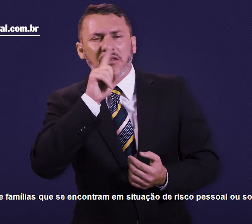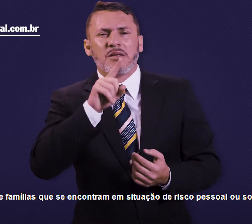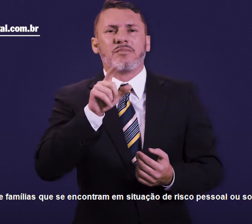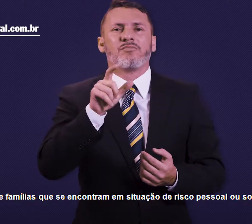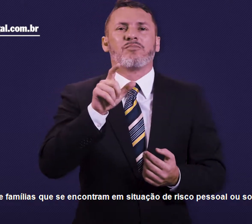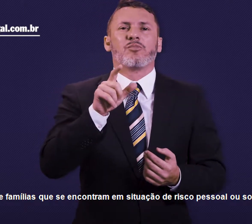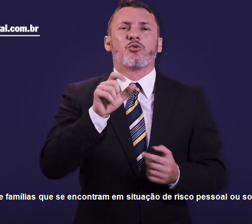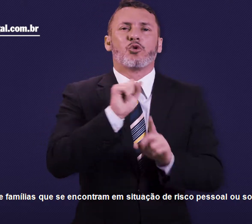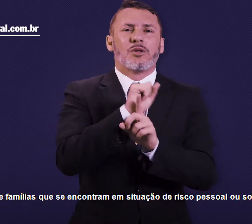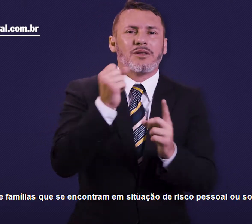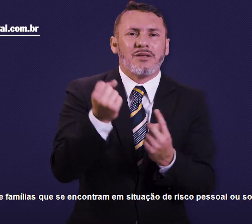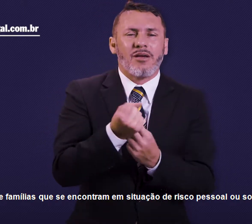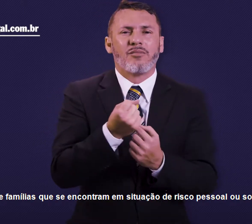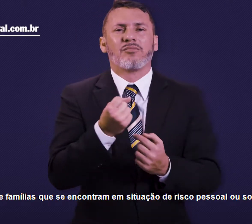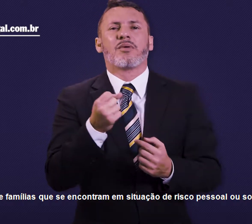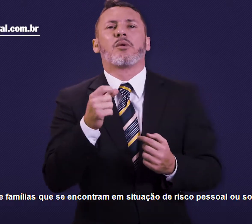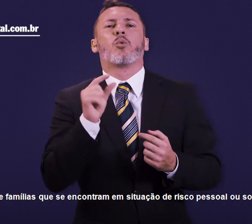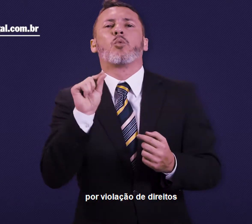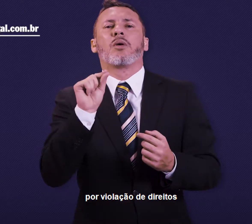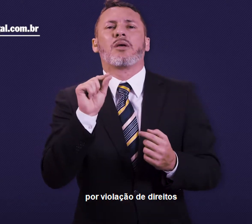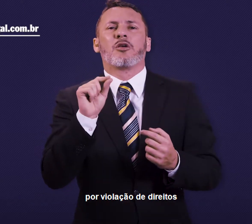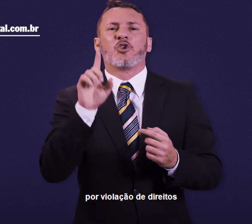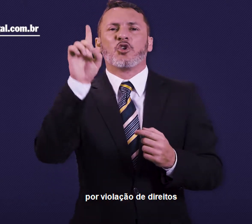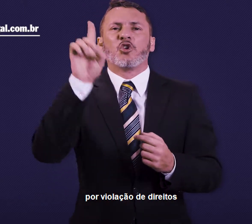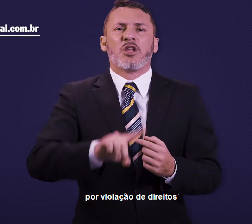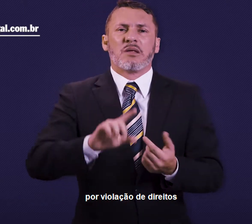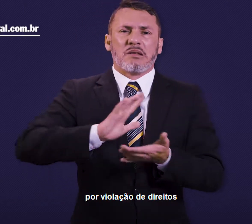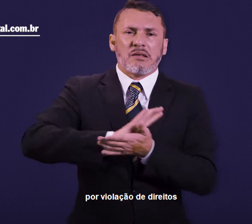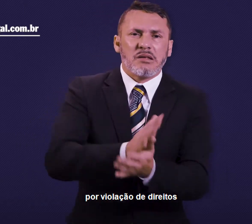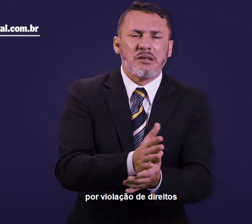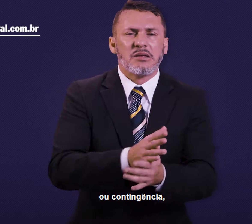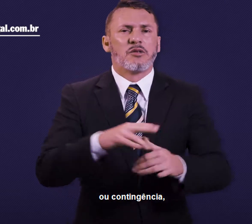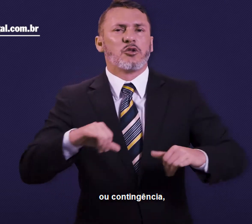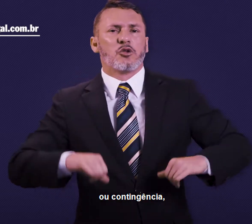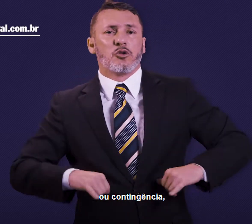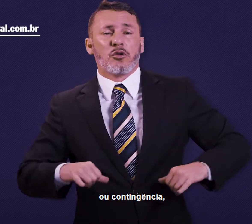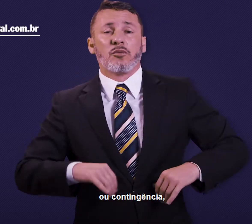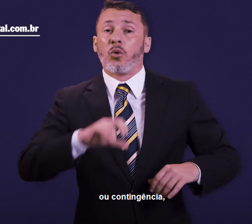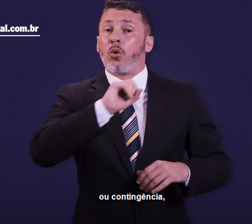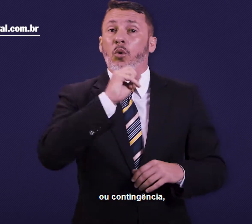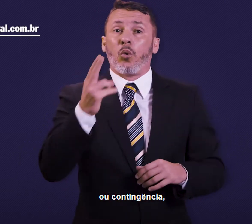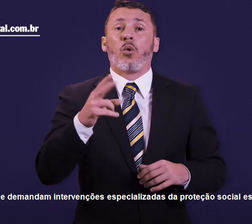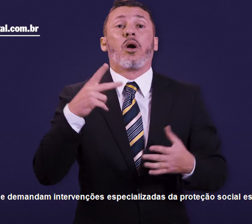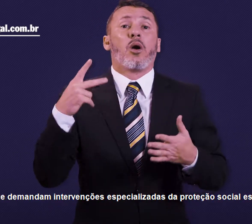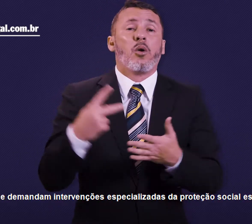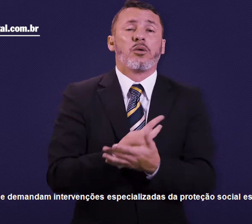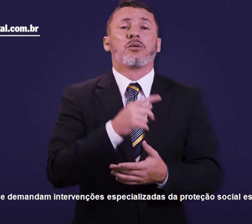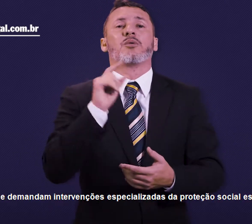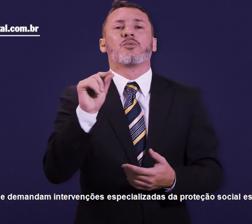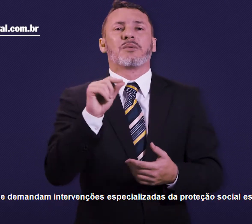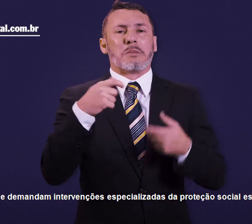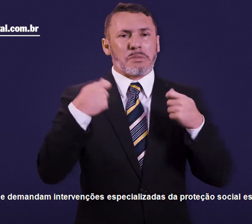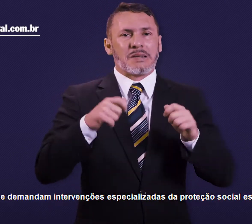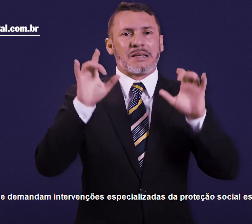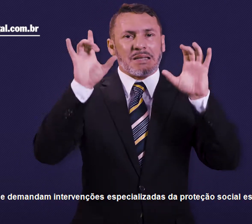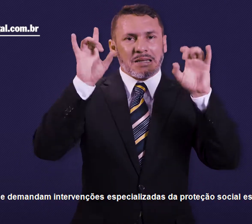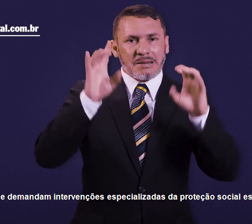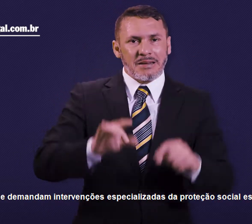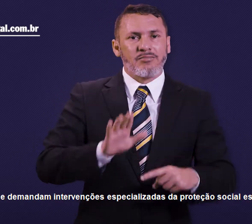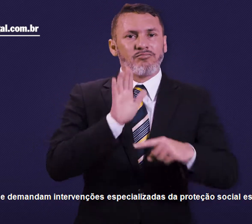de risco pessoal ou social por violação de direitos ou contingência que demandam intervenções especializadas